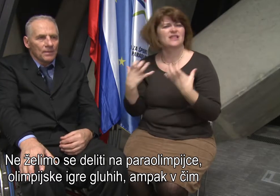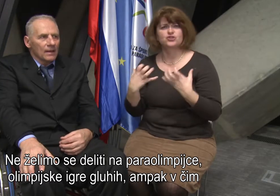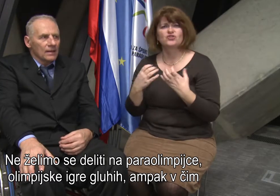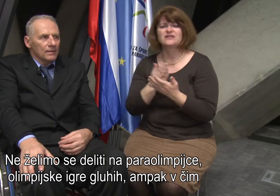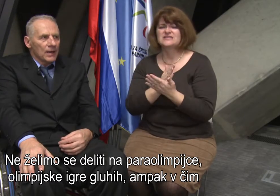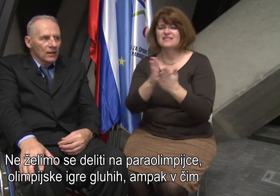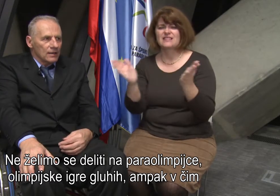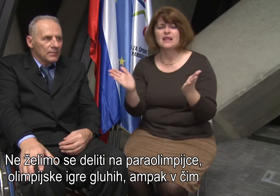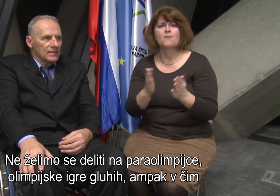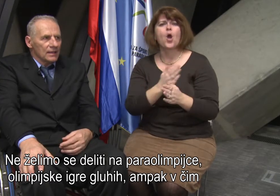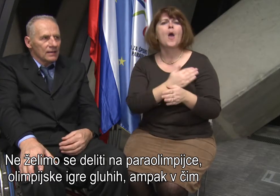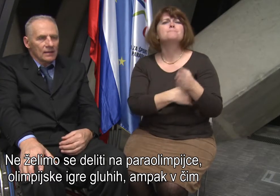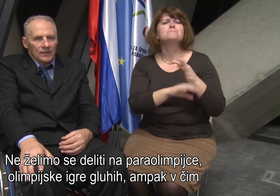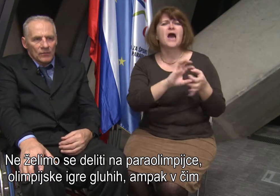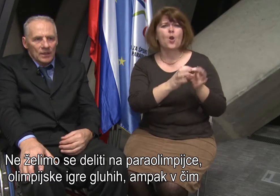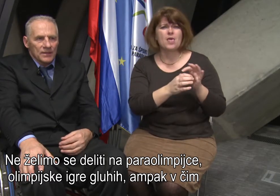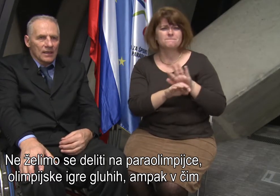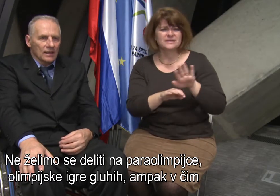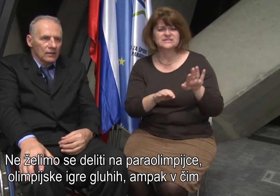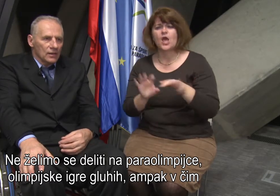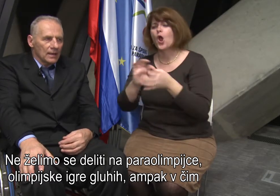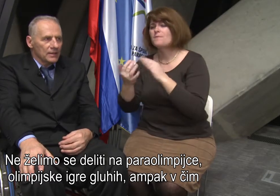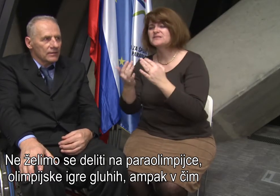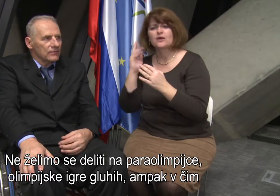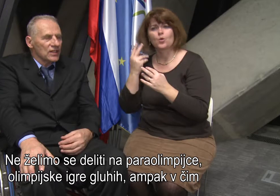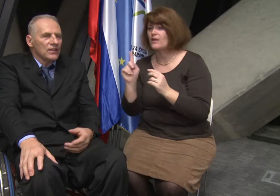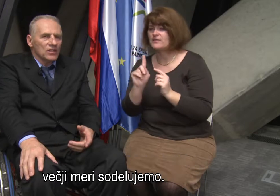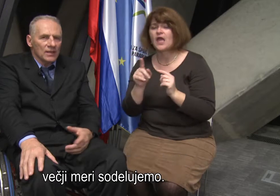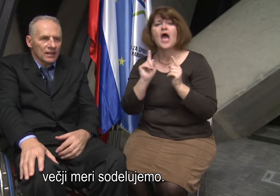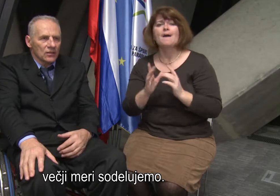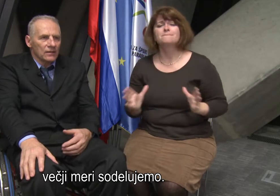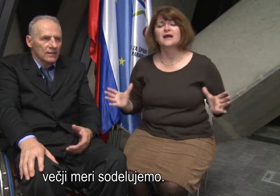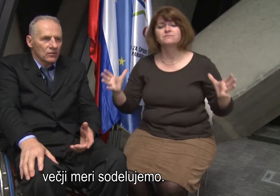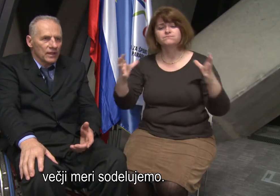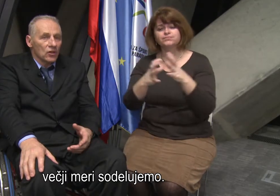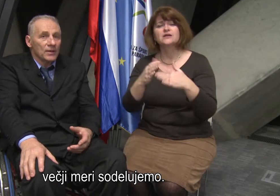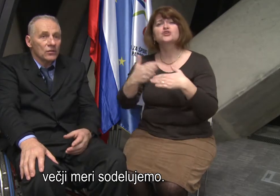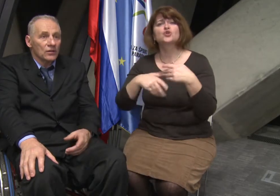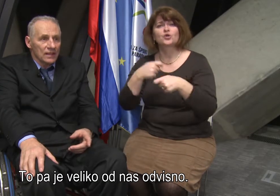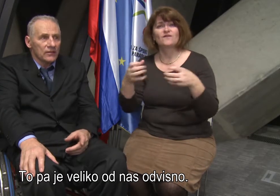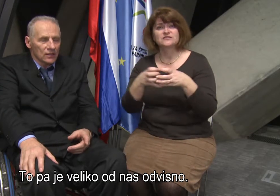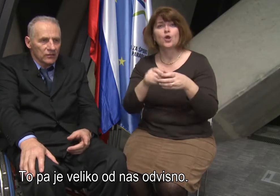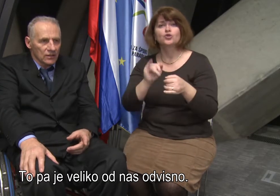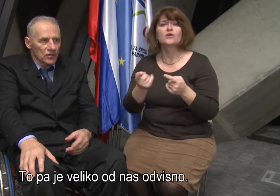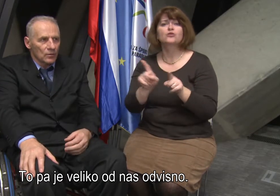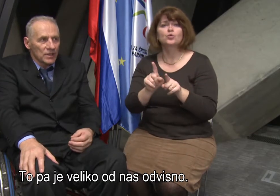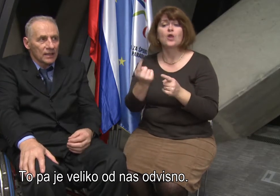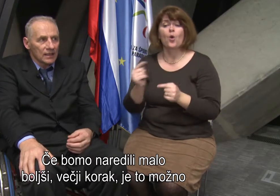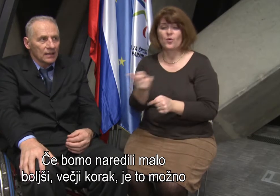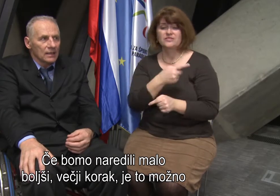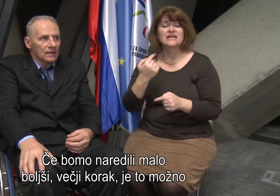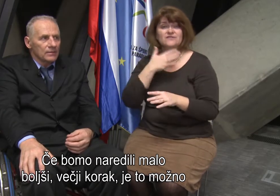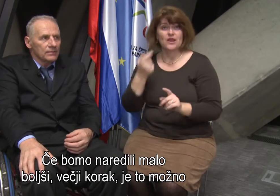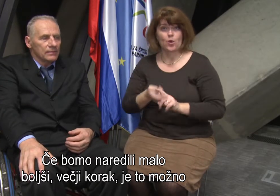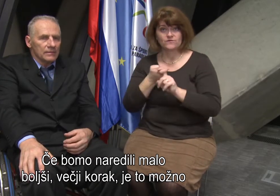delimo paraolimpijci, olimpijske igre gluhih, ampak v čim večji meri sodelovati skupaj. To je pa tudi od nas veliko odvisno. Če bomo mi